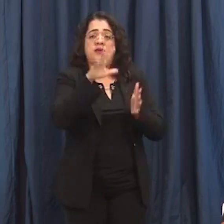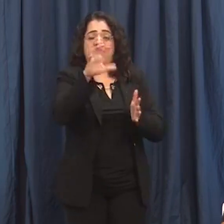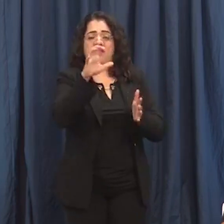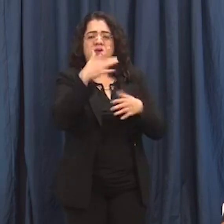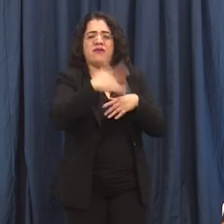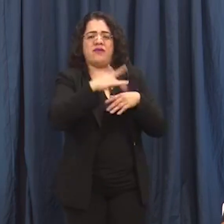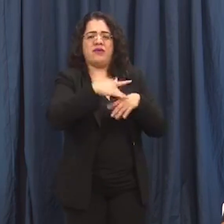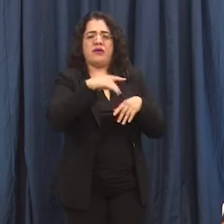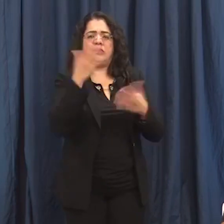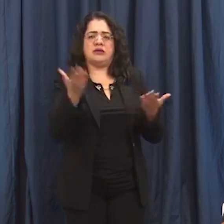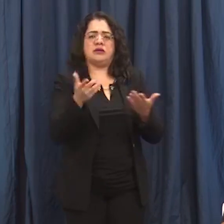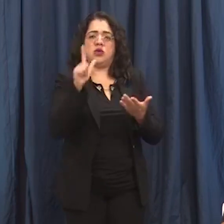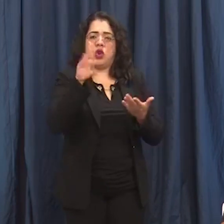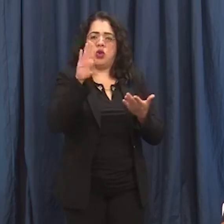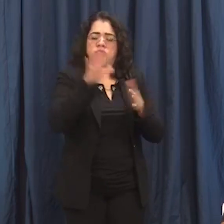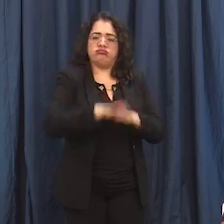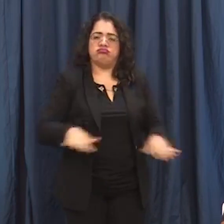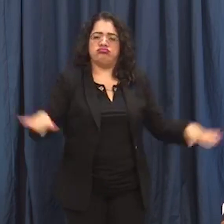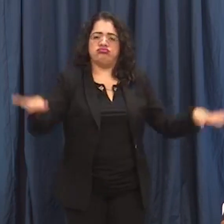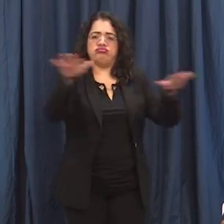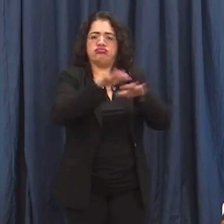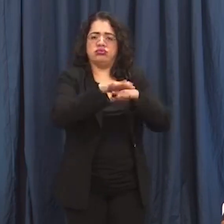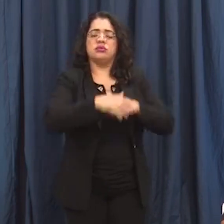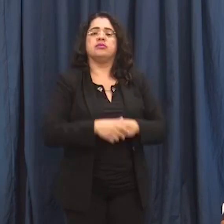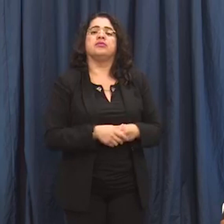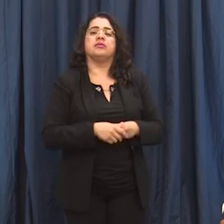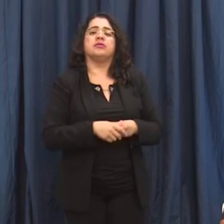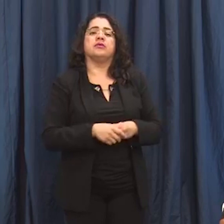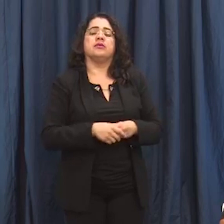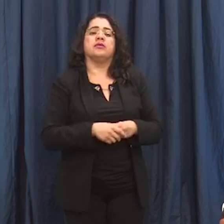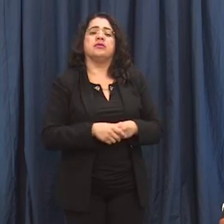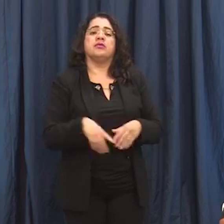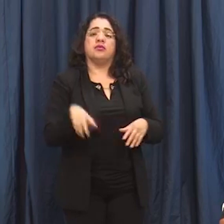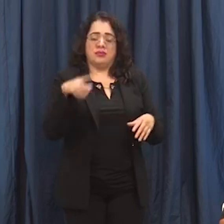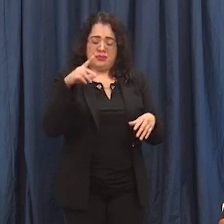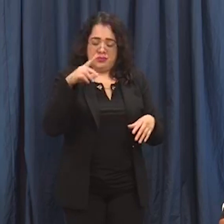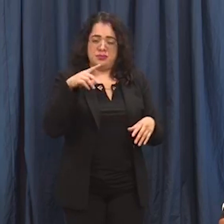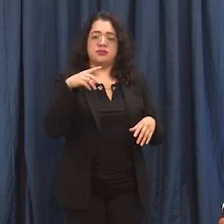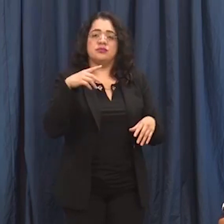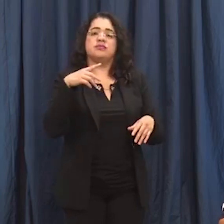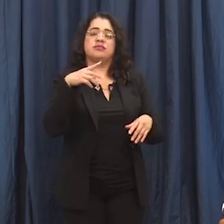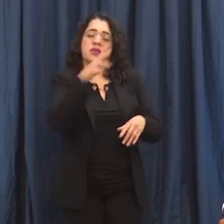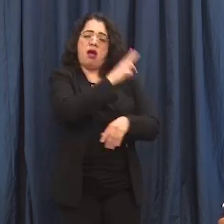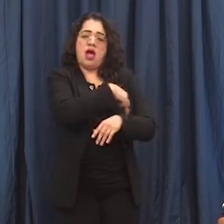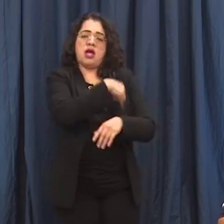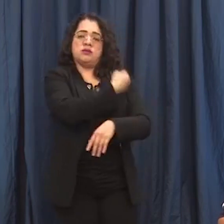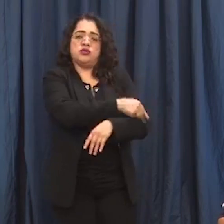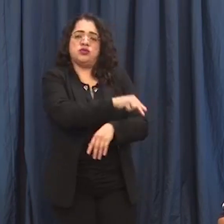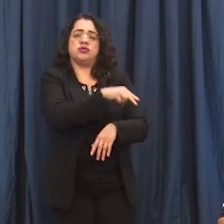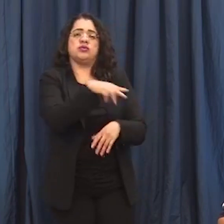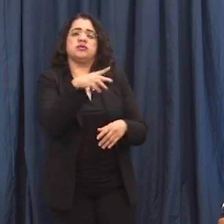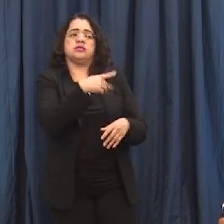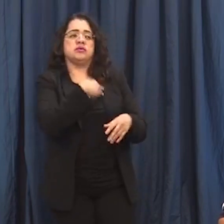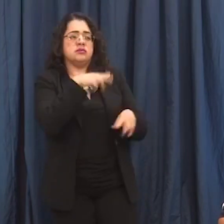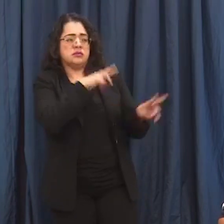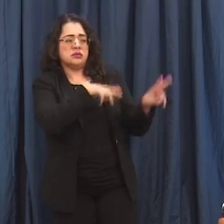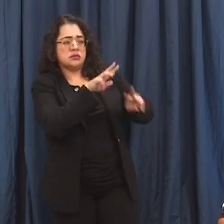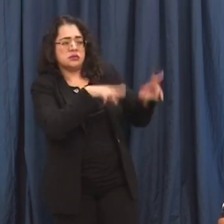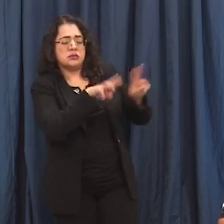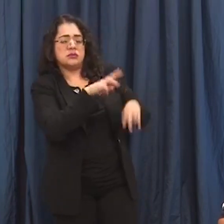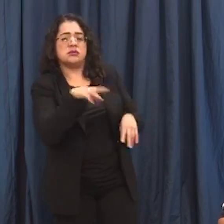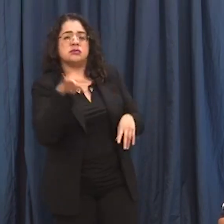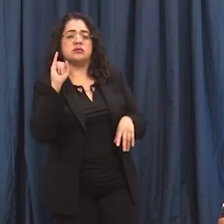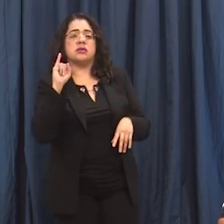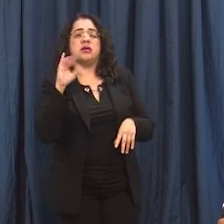camas de hospital disponibles por toda la ciudad de Long Beach. Hemos visto en nuestros hospitales y las tendencias de la unidad